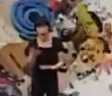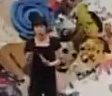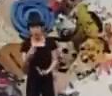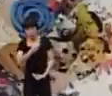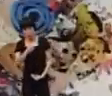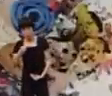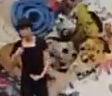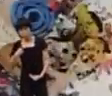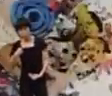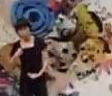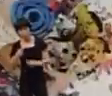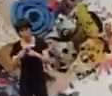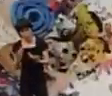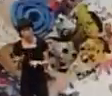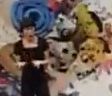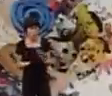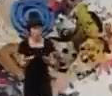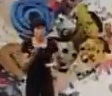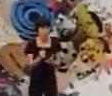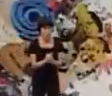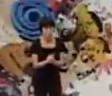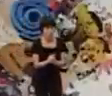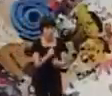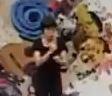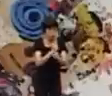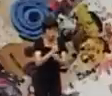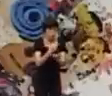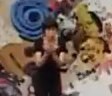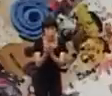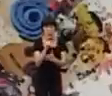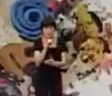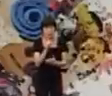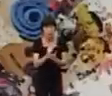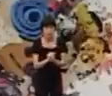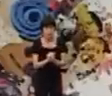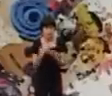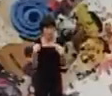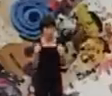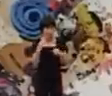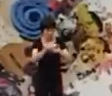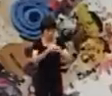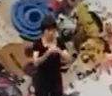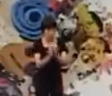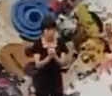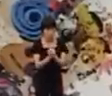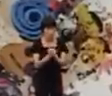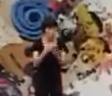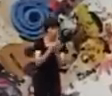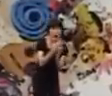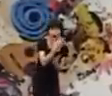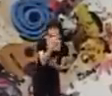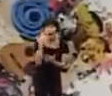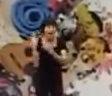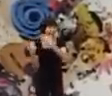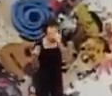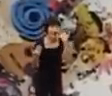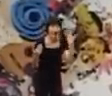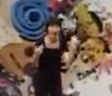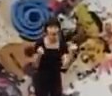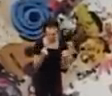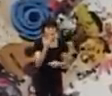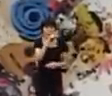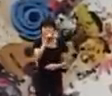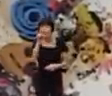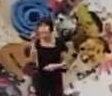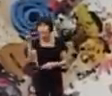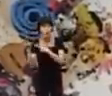生，有啲咧唔同種類嘅職業嘅嚇。嗰度玩具國咧，周圍都係色彩繽紛嘅，周圍咧冒住